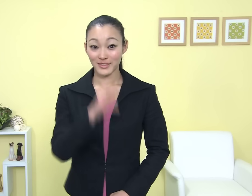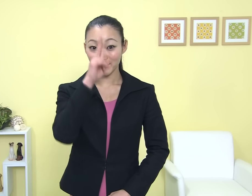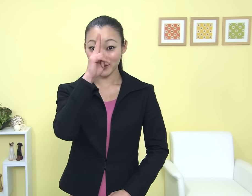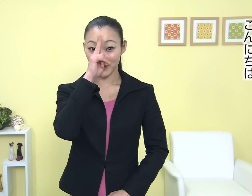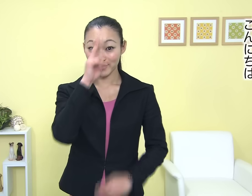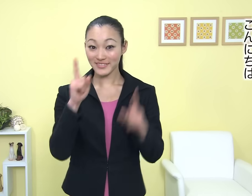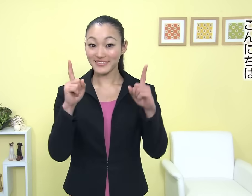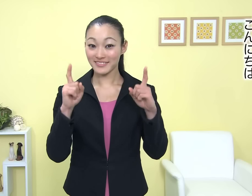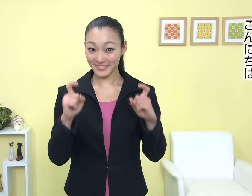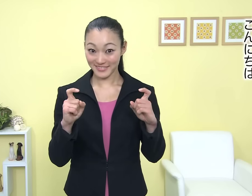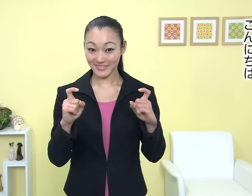こんにちは。